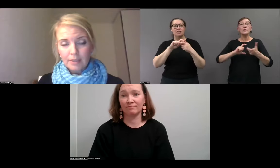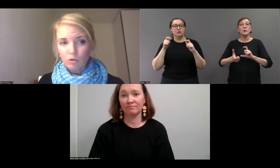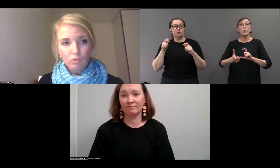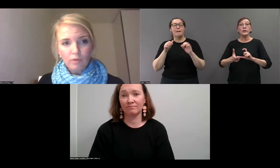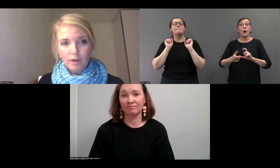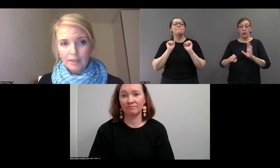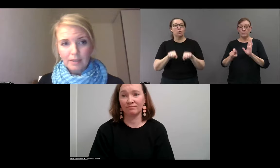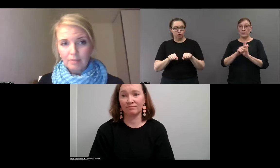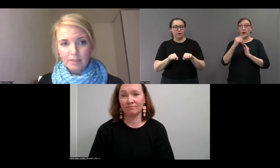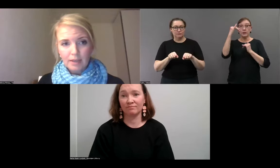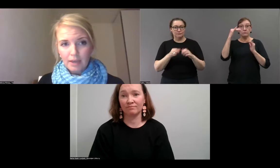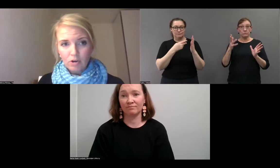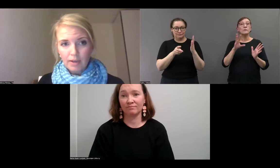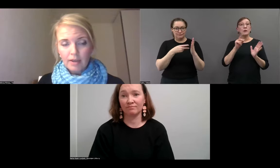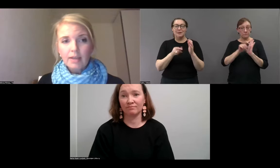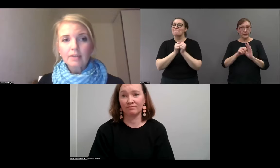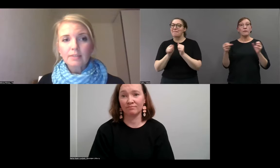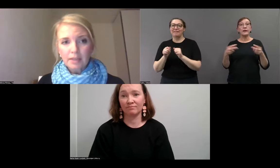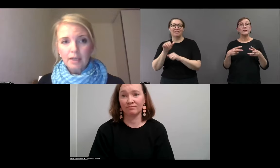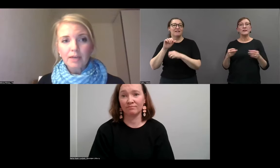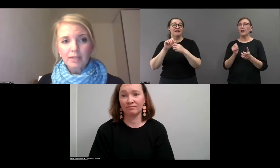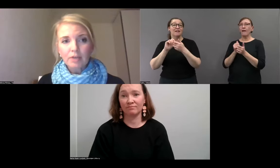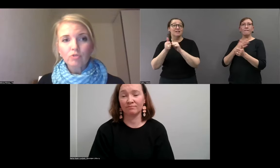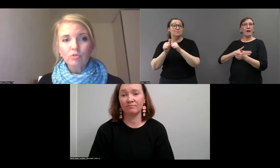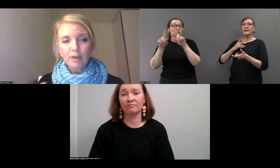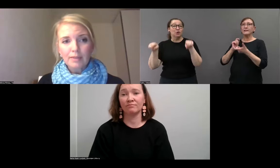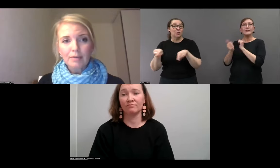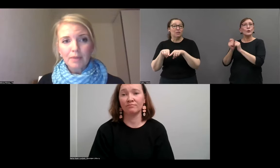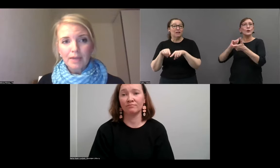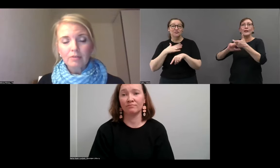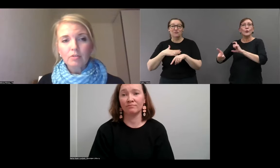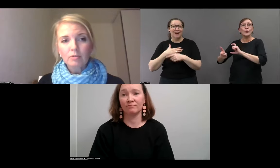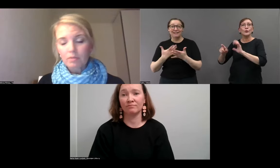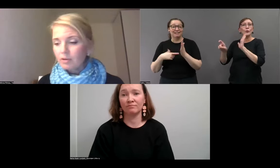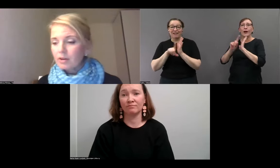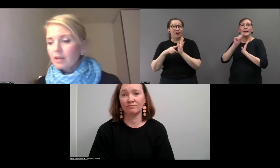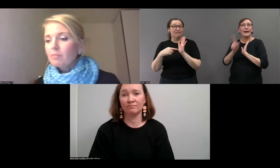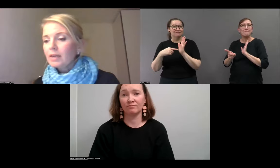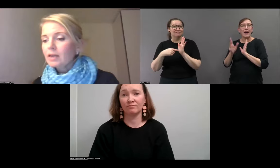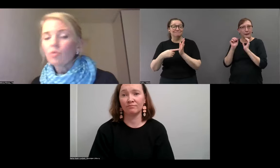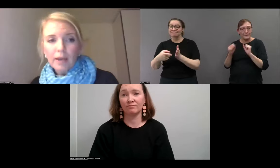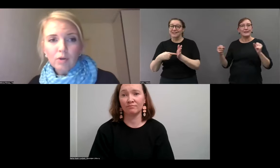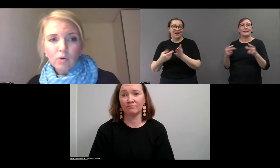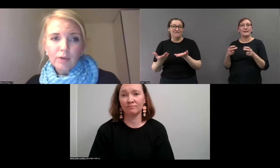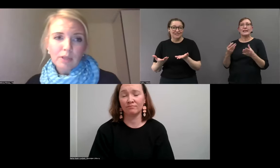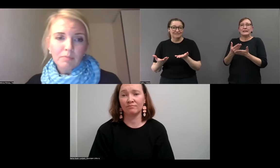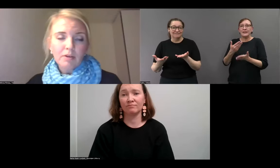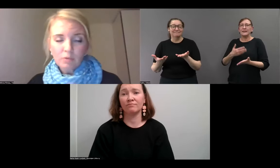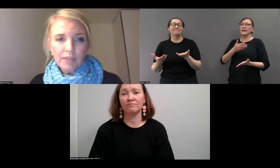tekstitettävä. Urheiluruutu valitettavasti ei ole. Ja sen takia meidän täytyy laittaa meidän